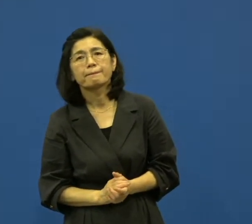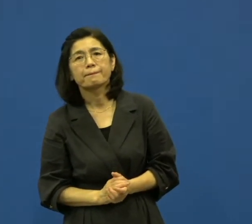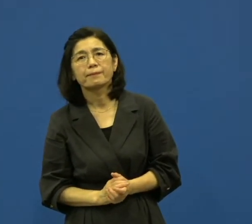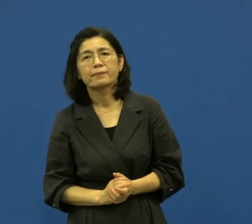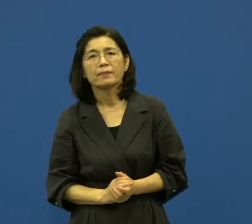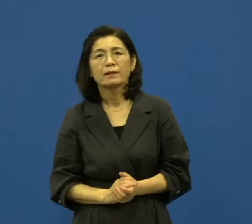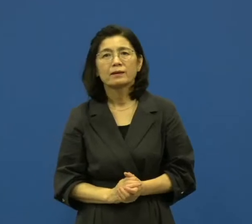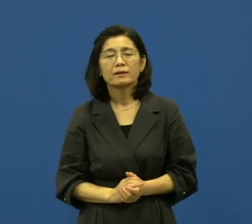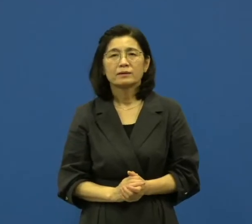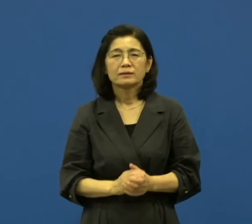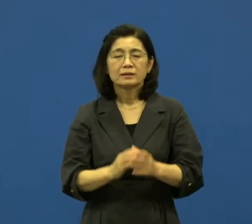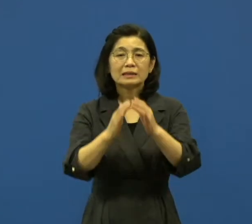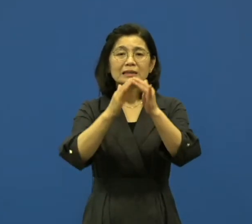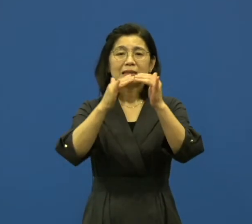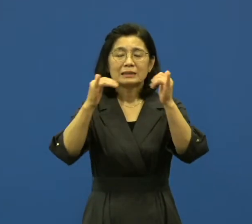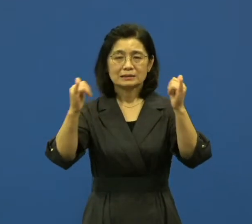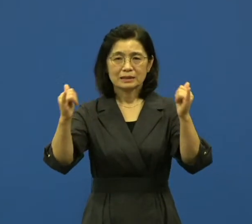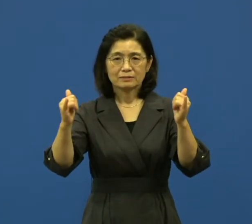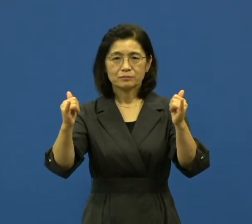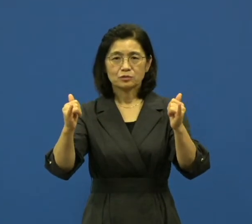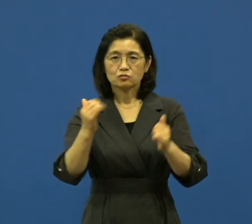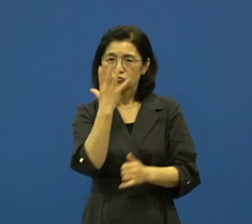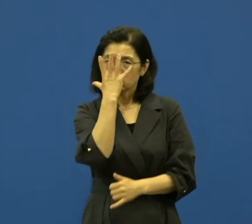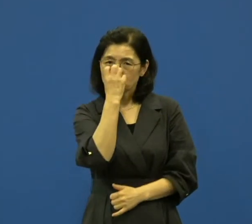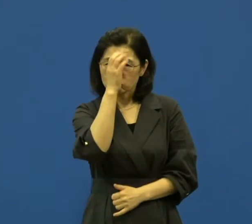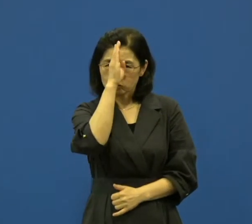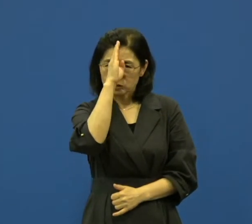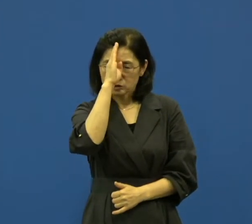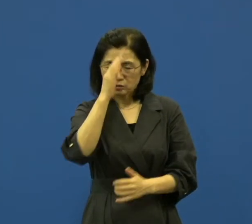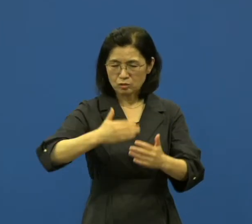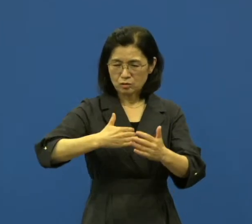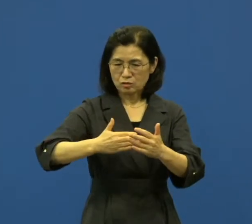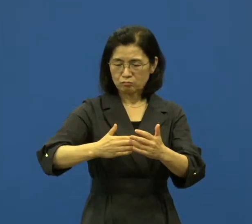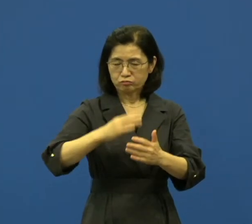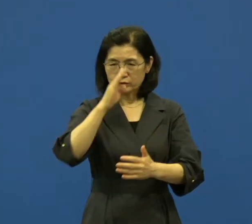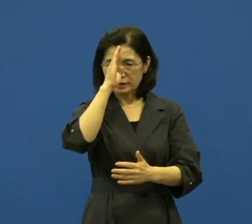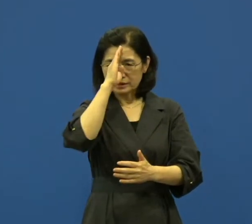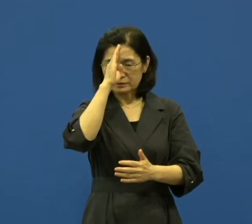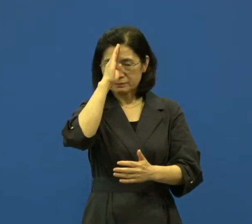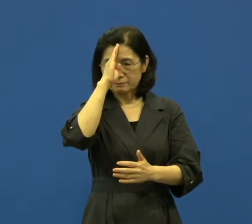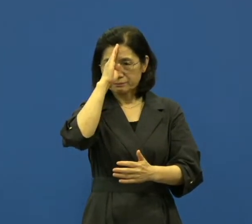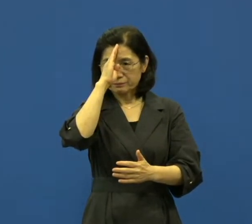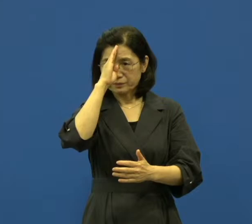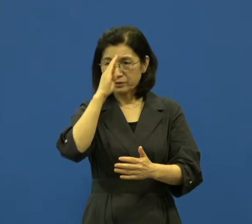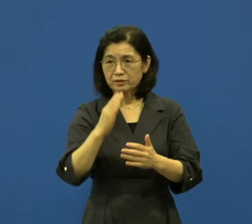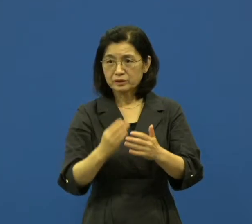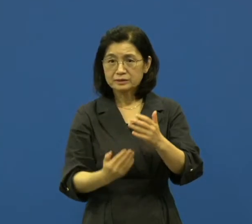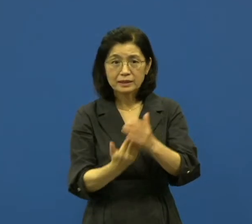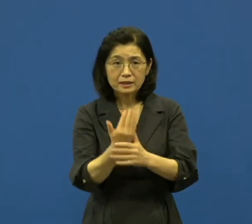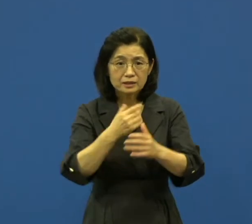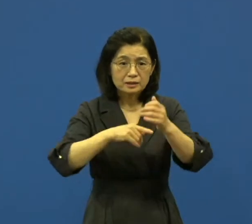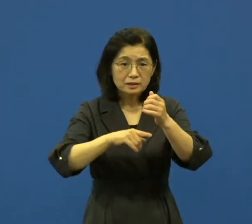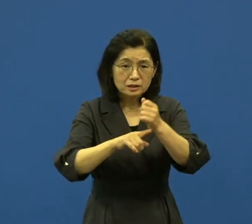현대인들이 겪는 우울증, 불안증이 어디로부터 오는 것입니까? 현재보다 미래 문제입니다.